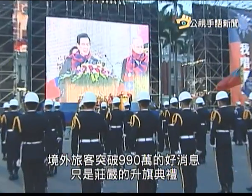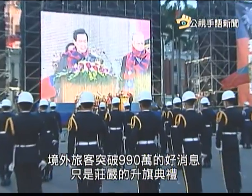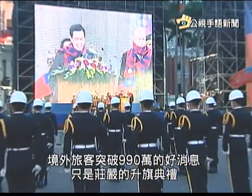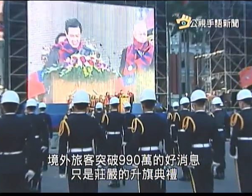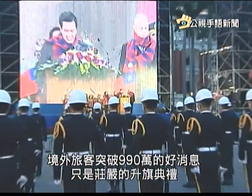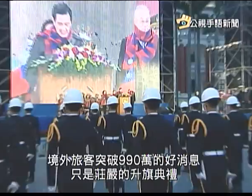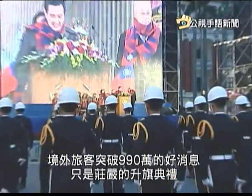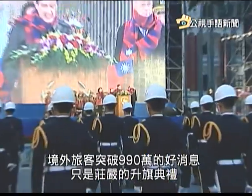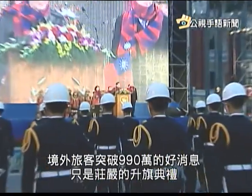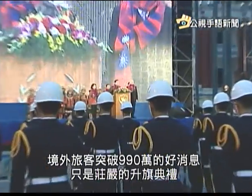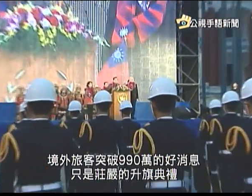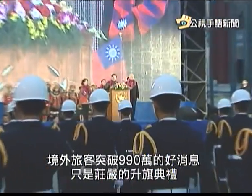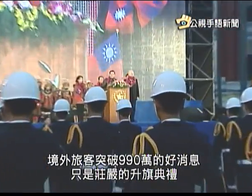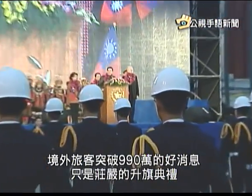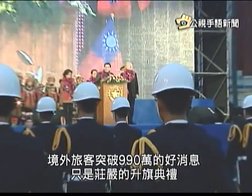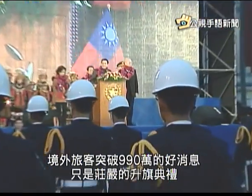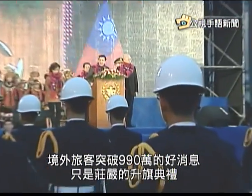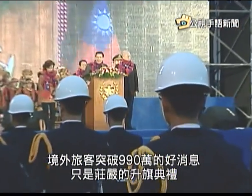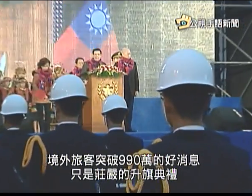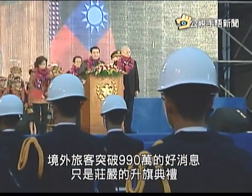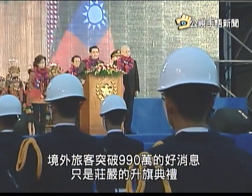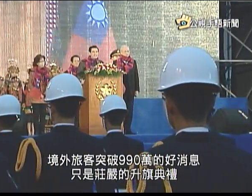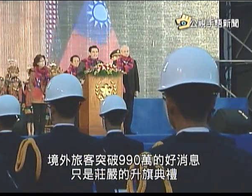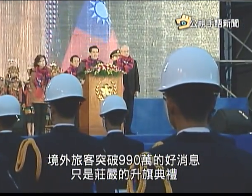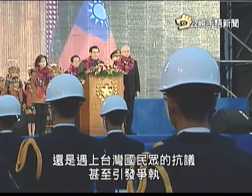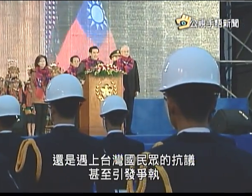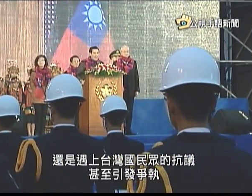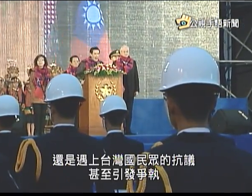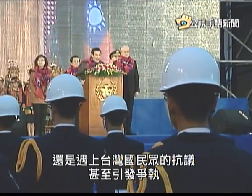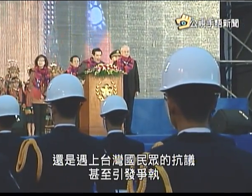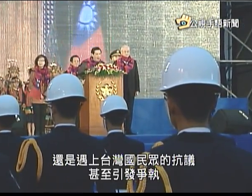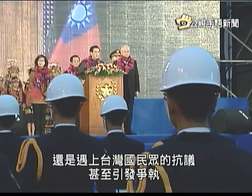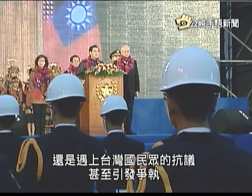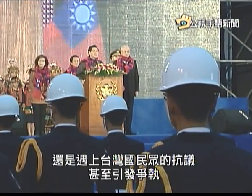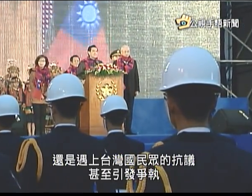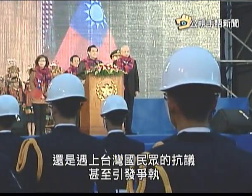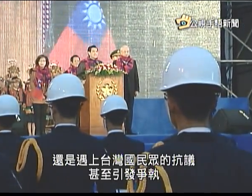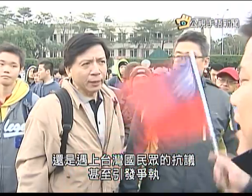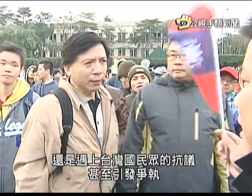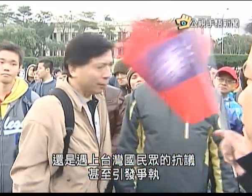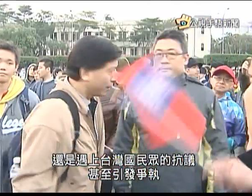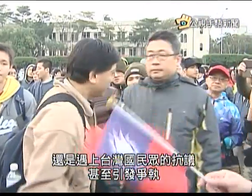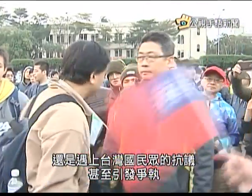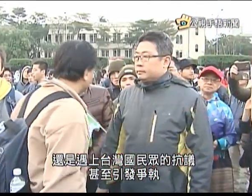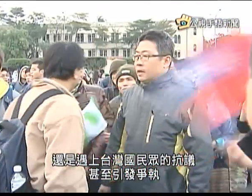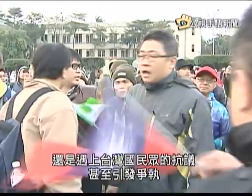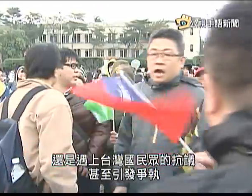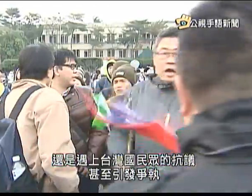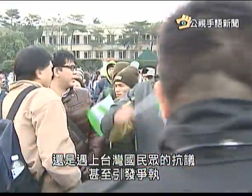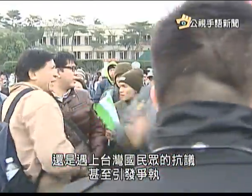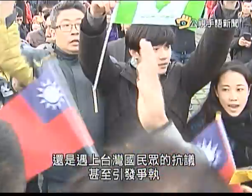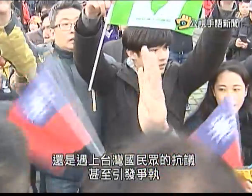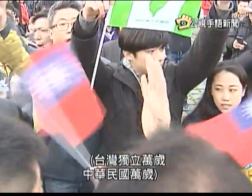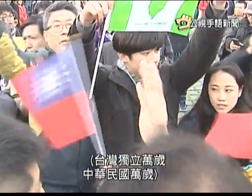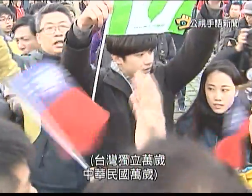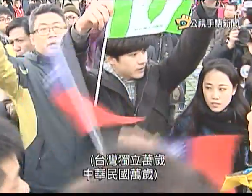990万的好消息。只是庄严的升旗典礼，还是遇上台湾国民众的抗议，甚至引发争执。 台湾独立万